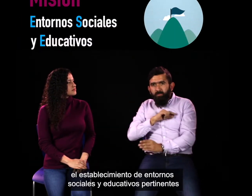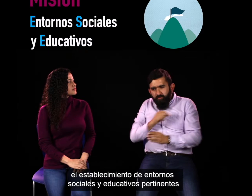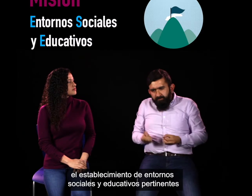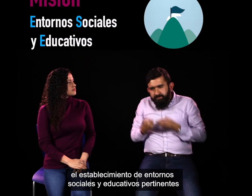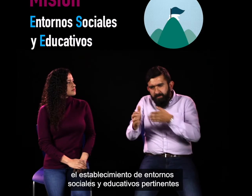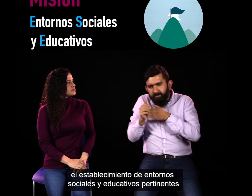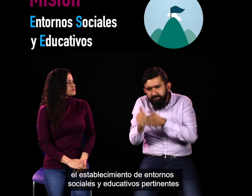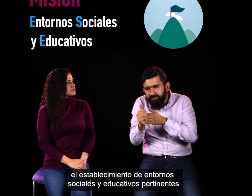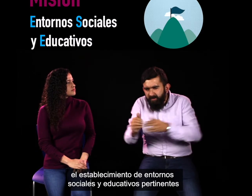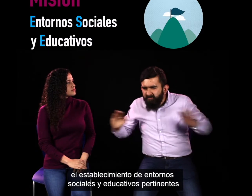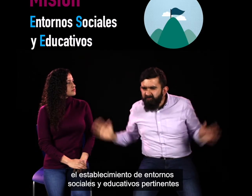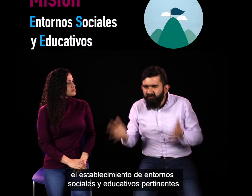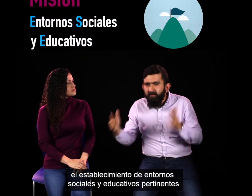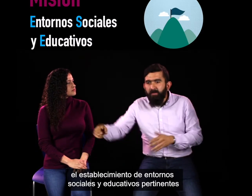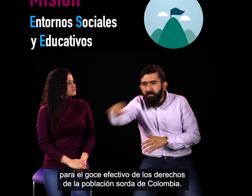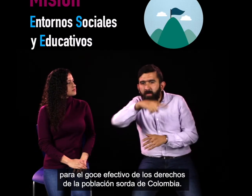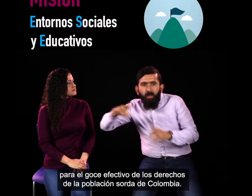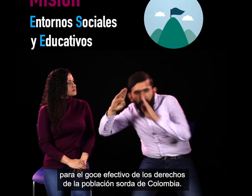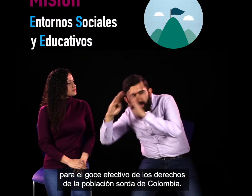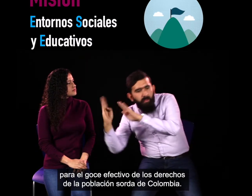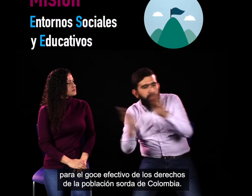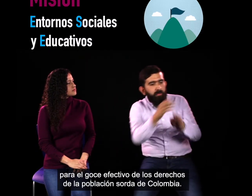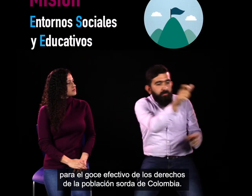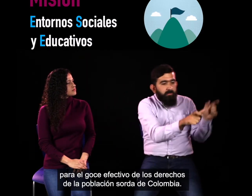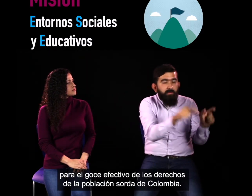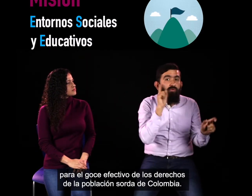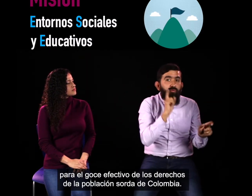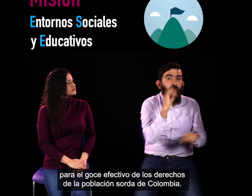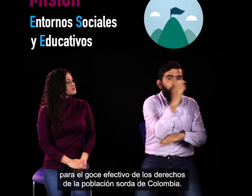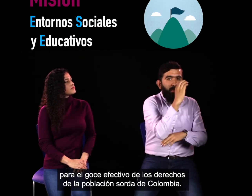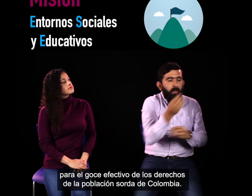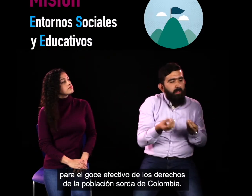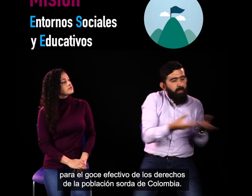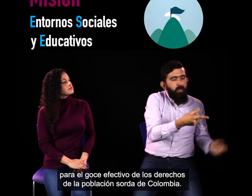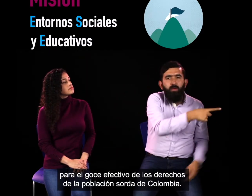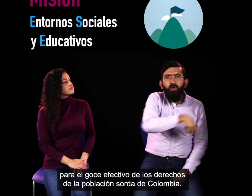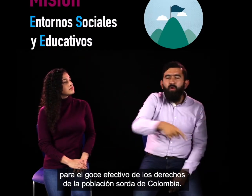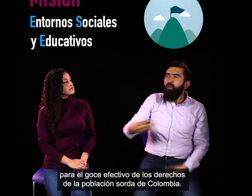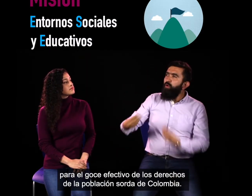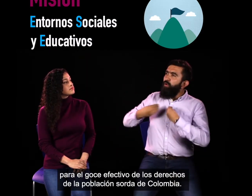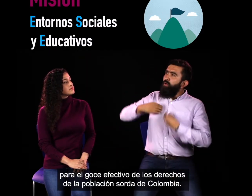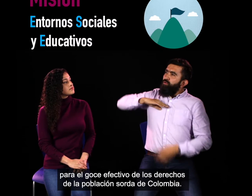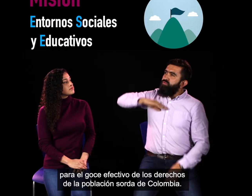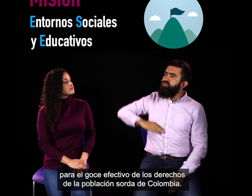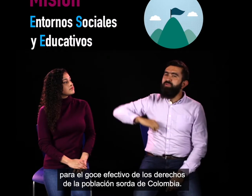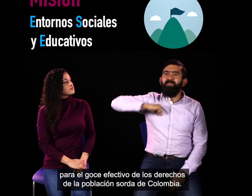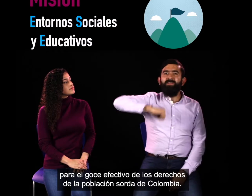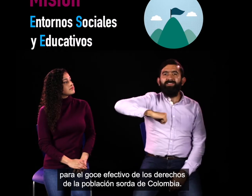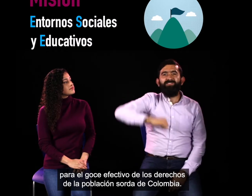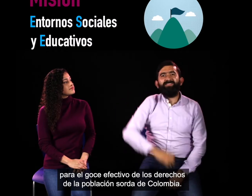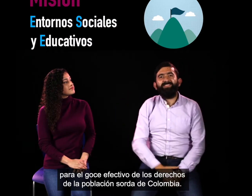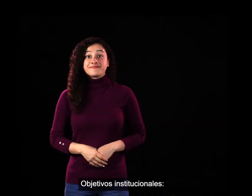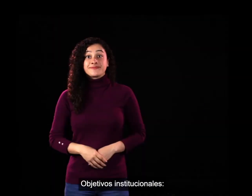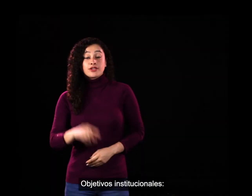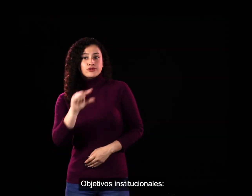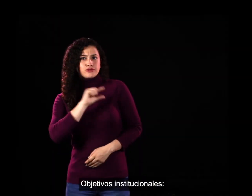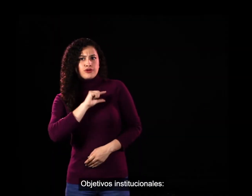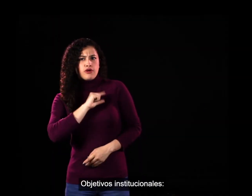educativos pertinentes para el goce efectivo de los derechos de la población sorda de Colombia.